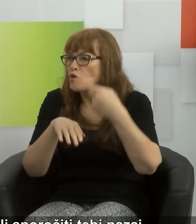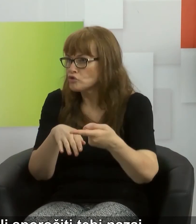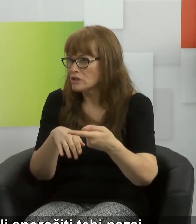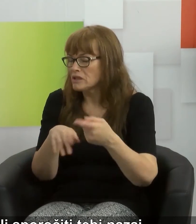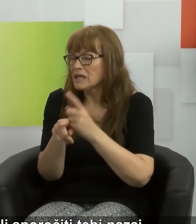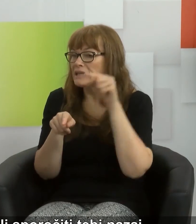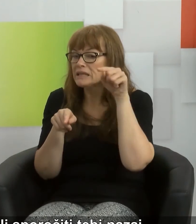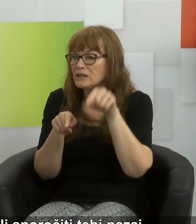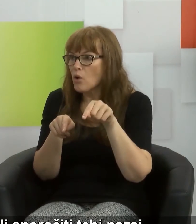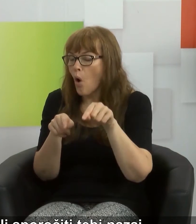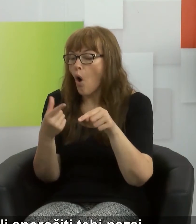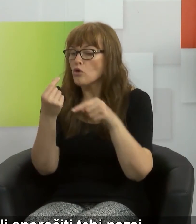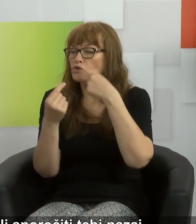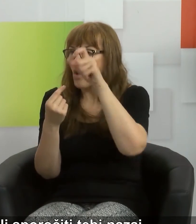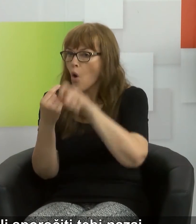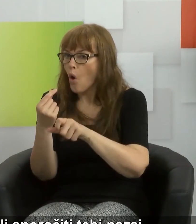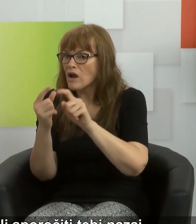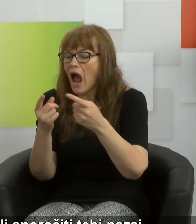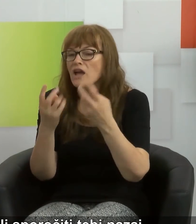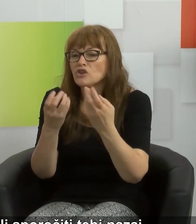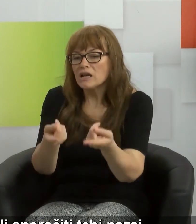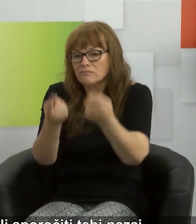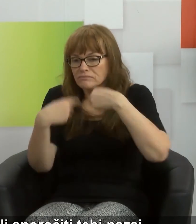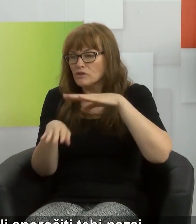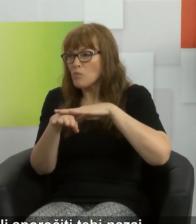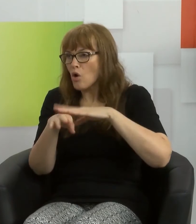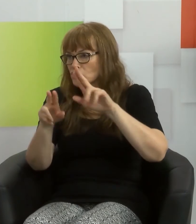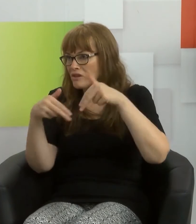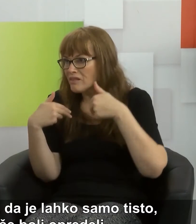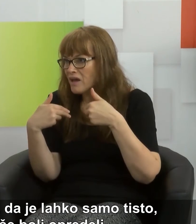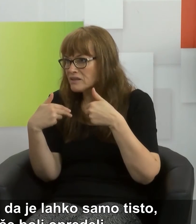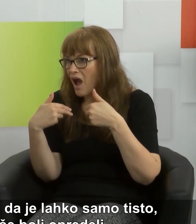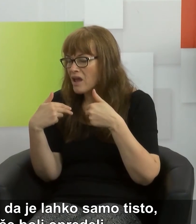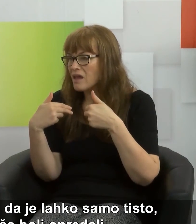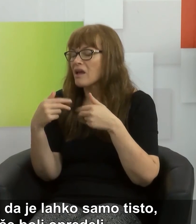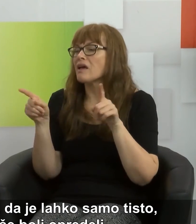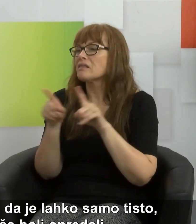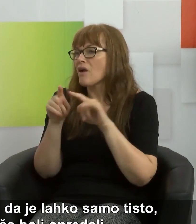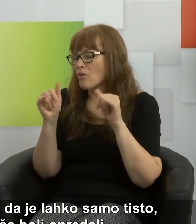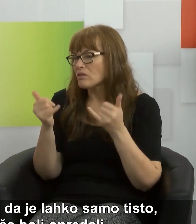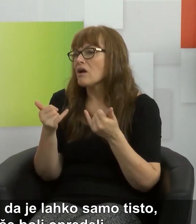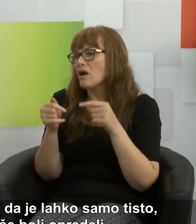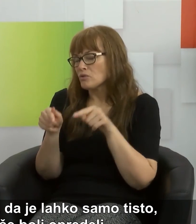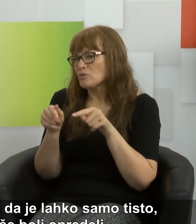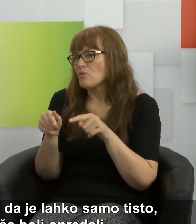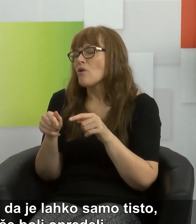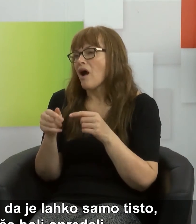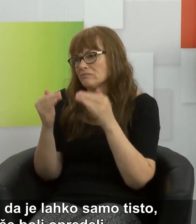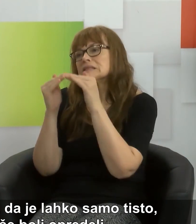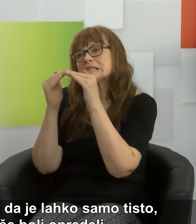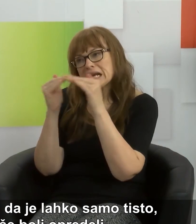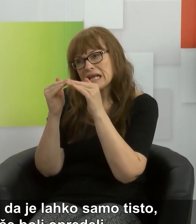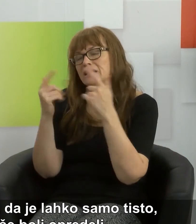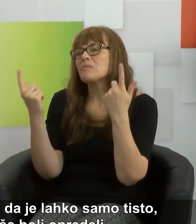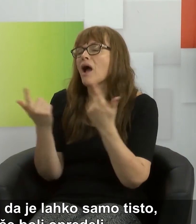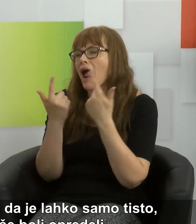ta tvoj sogovorec želi sporočiti tebi nazaj. Tako da, ja, tukaj se strinjam, da